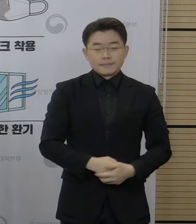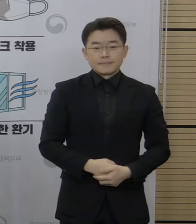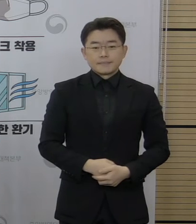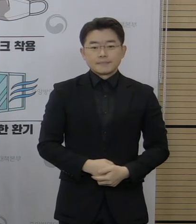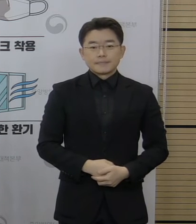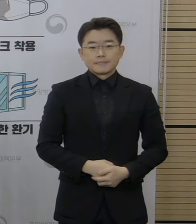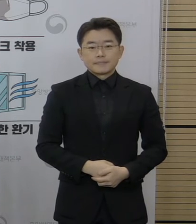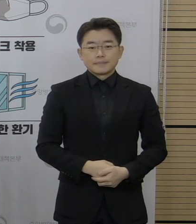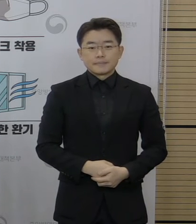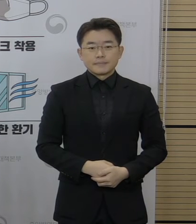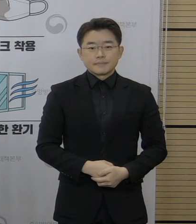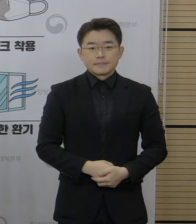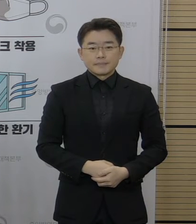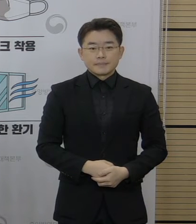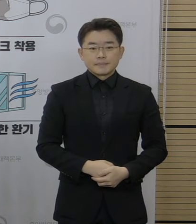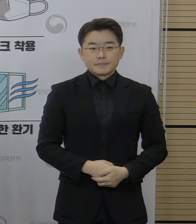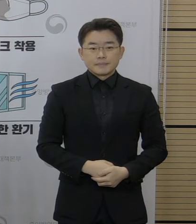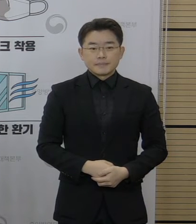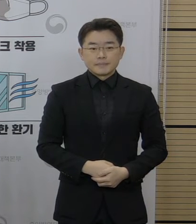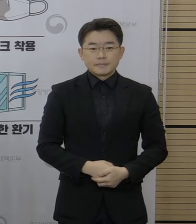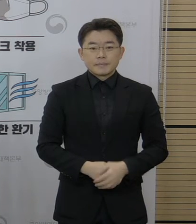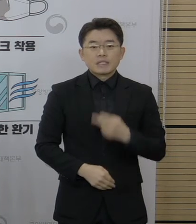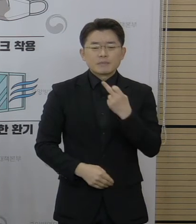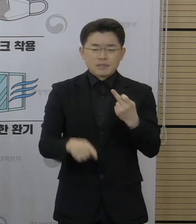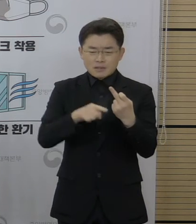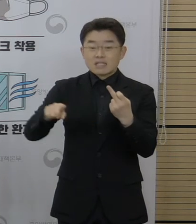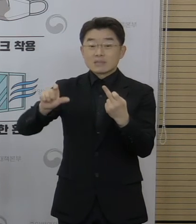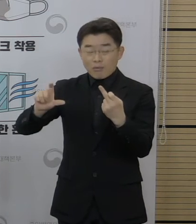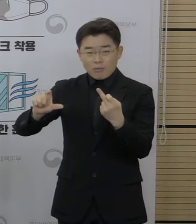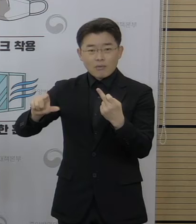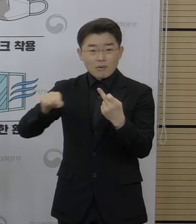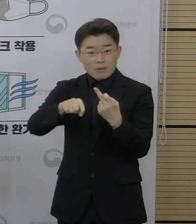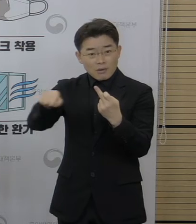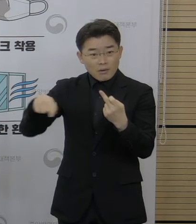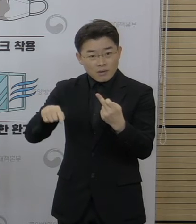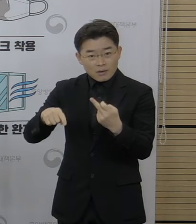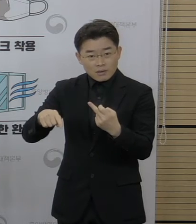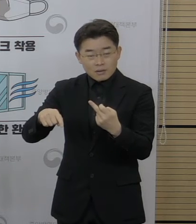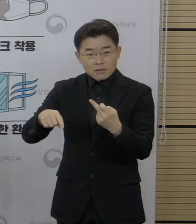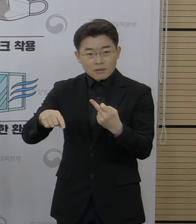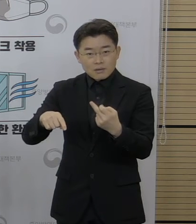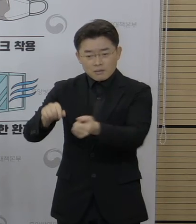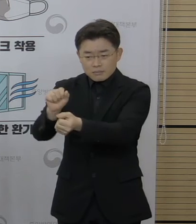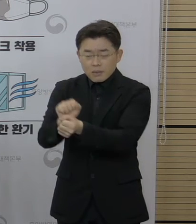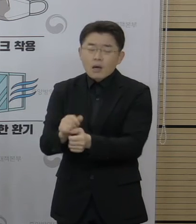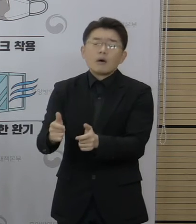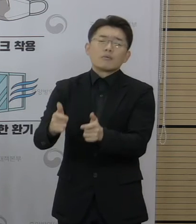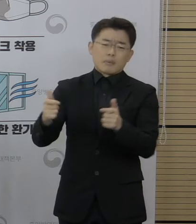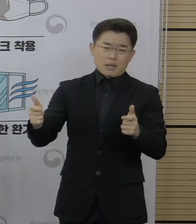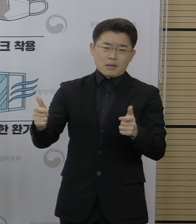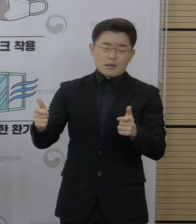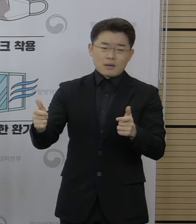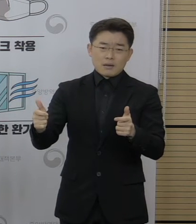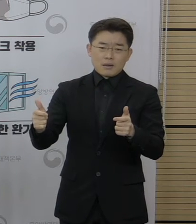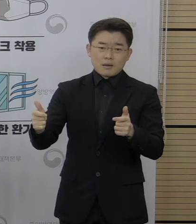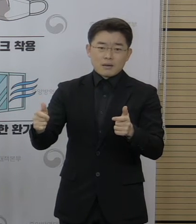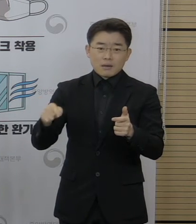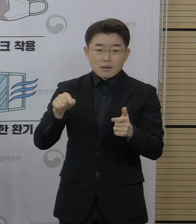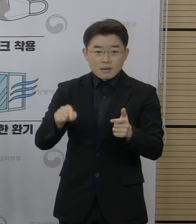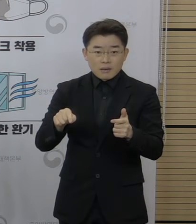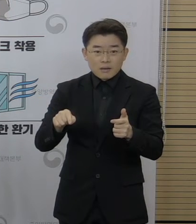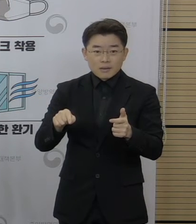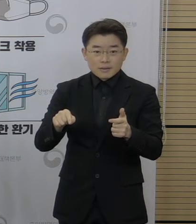전환되었습니다 11 더 15세 연령 군에서는 아직까지는 발생률이 가장 도 높아서 계속